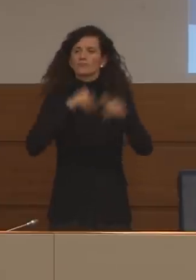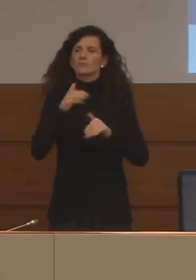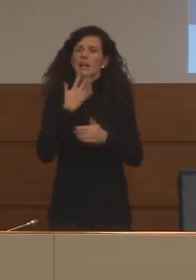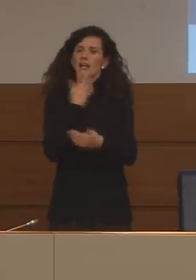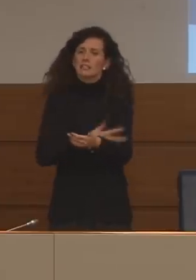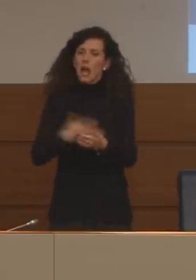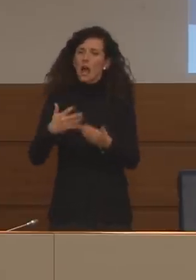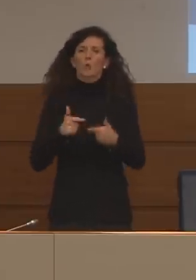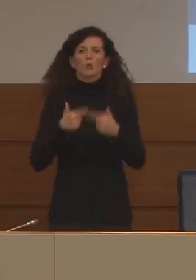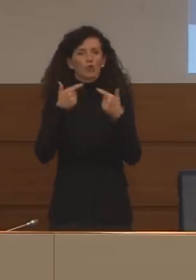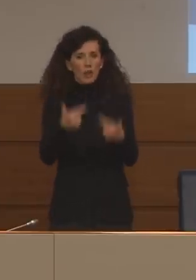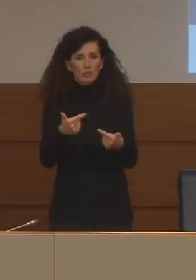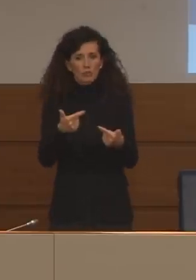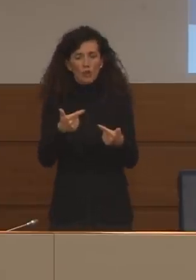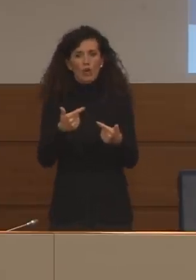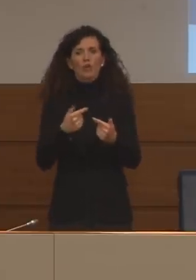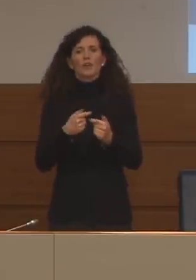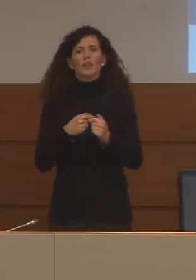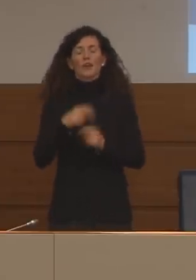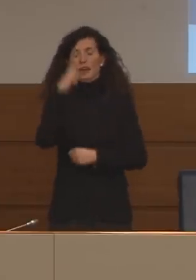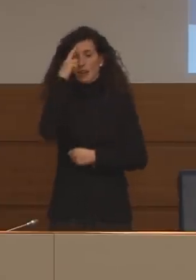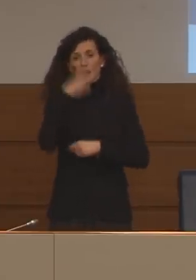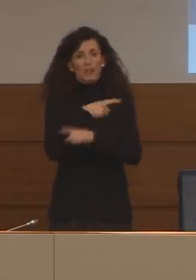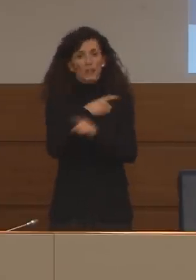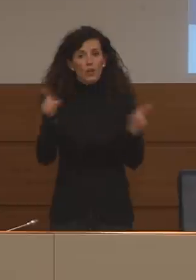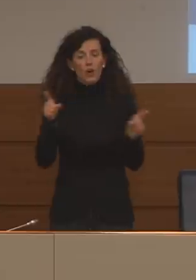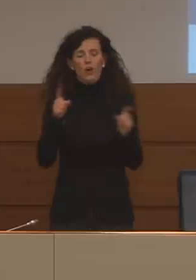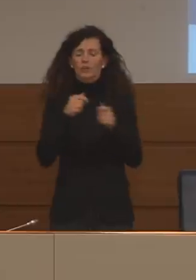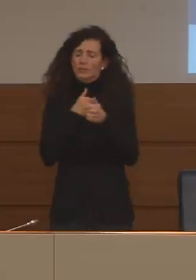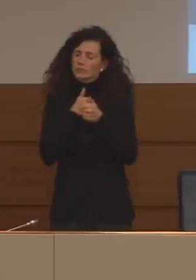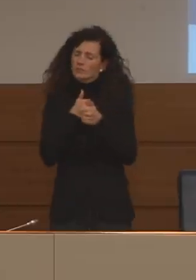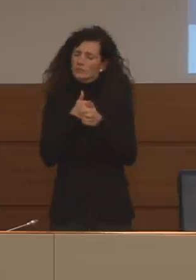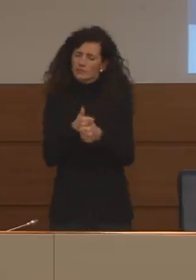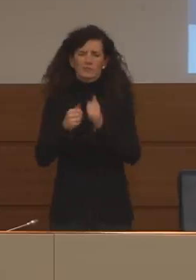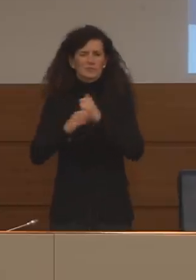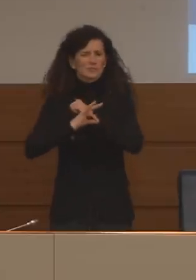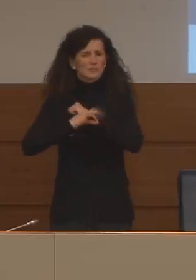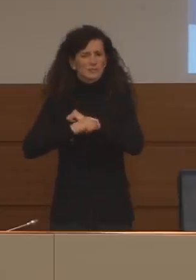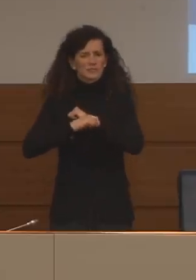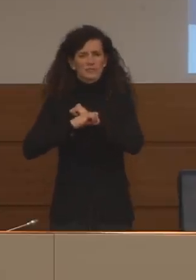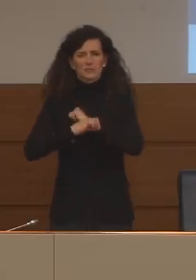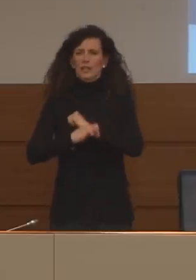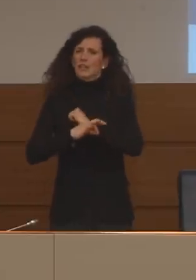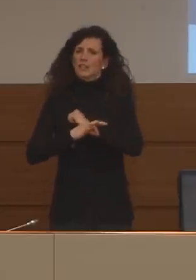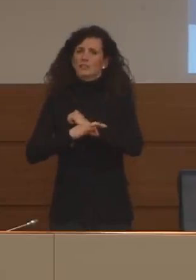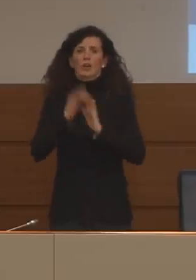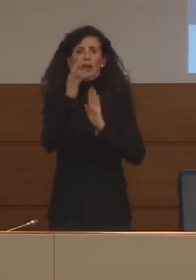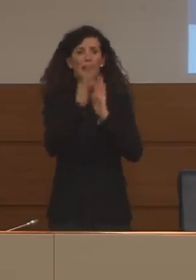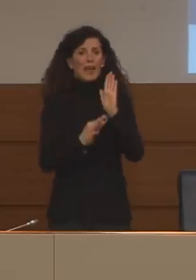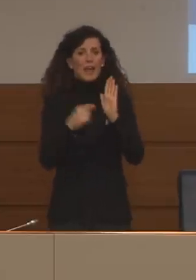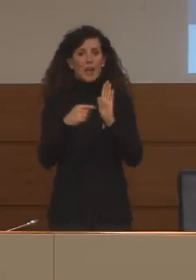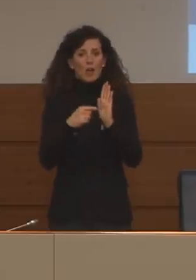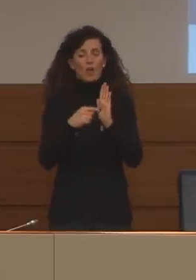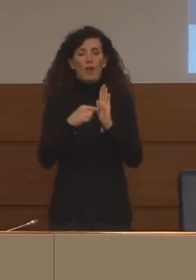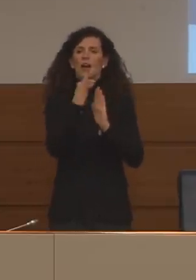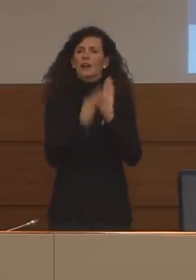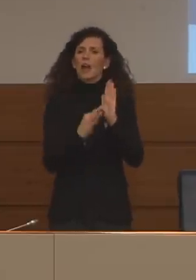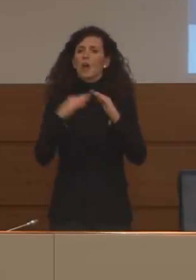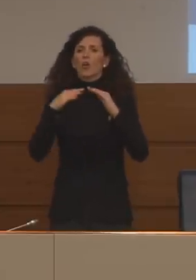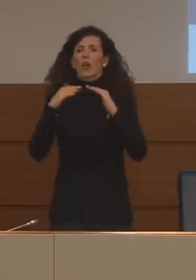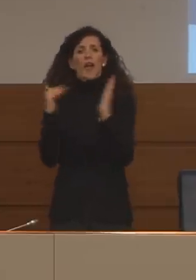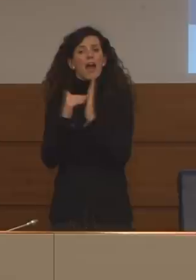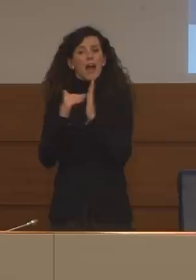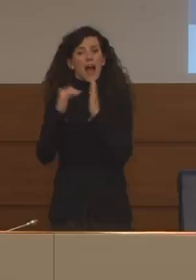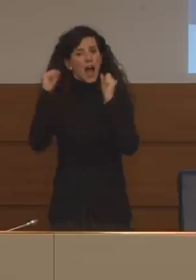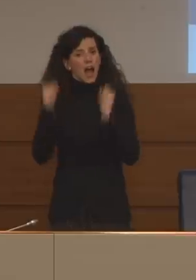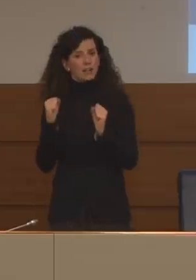l'importanza di attenersi a delle regole rigorosissime quando si è a casa perché i contatti stretti